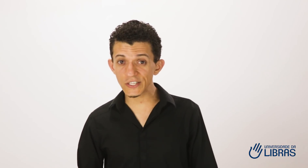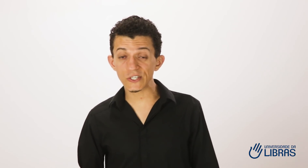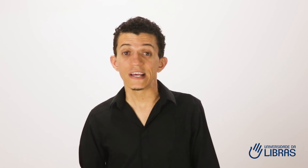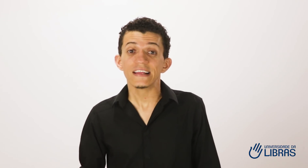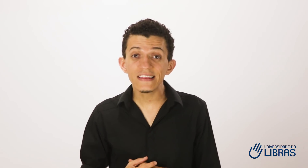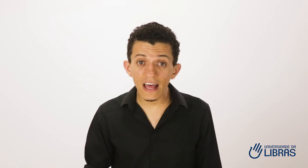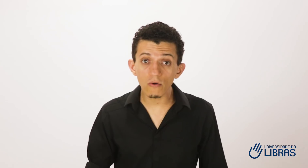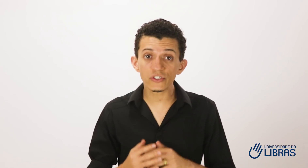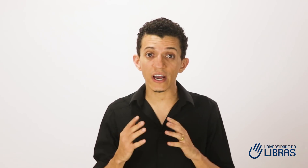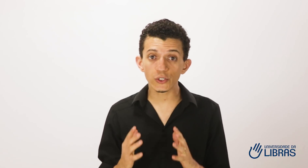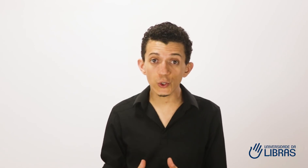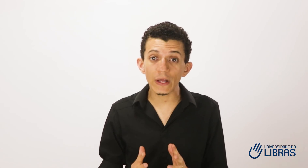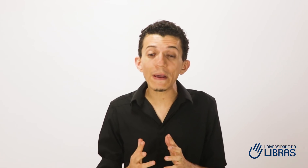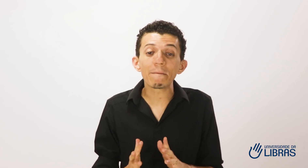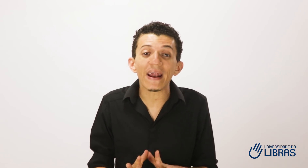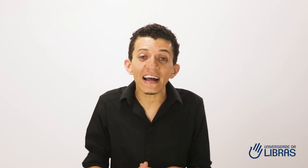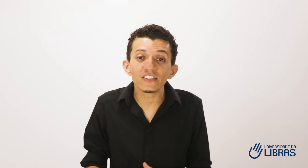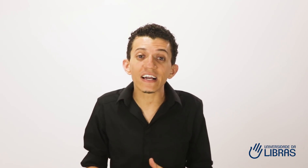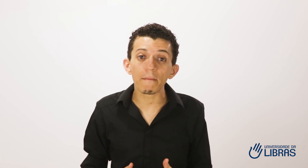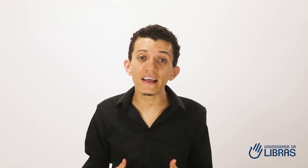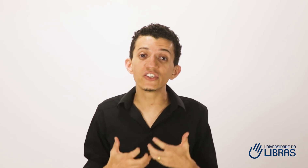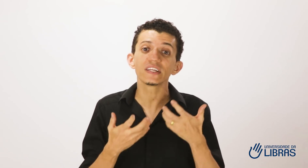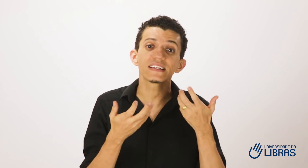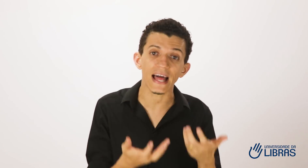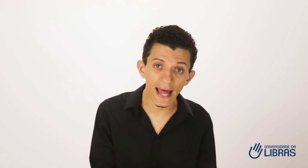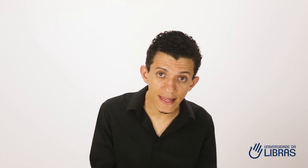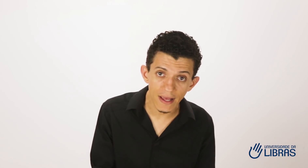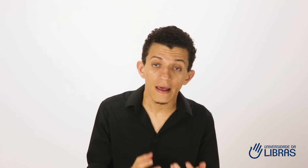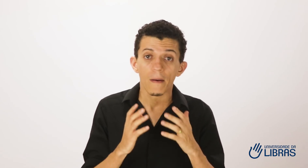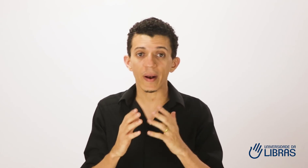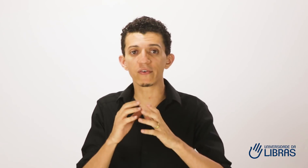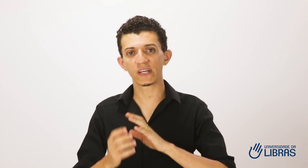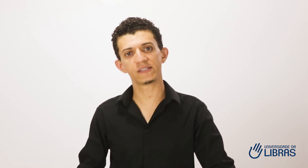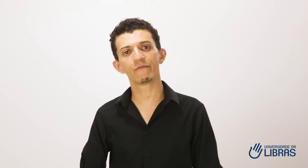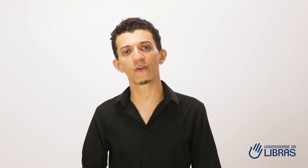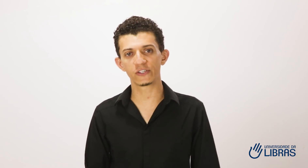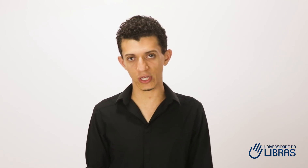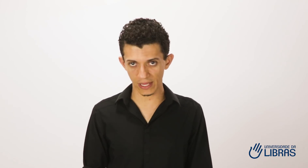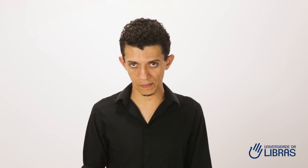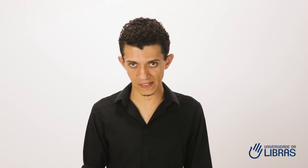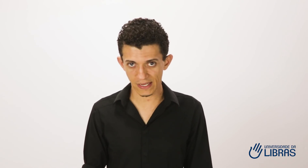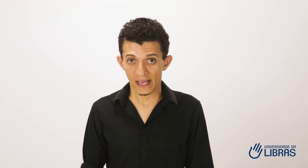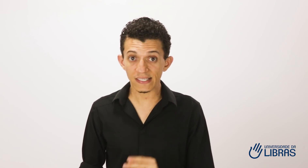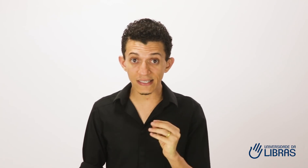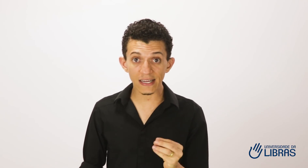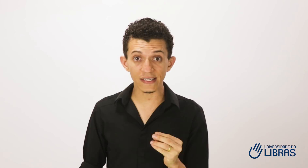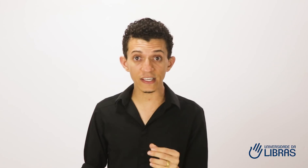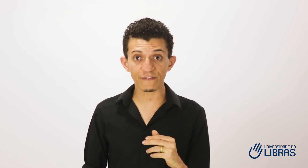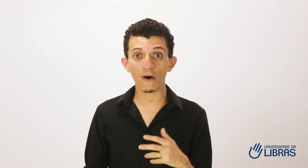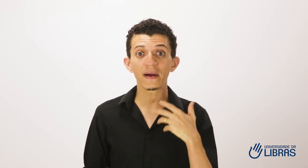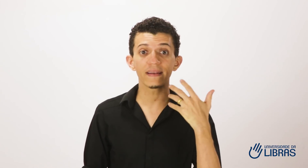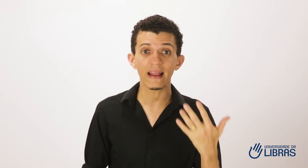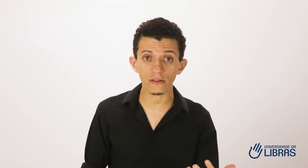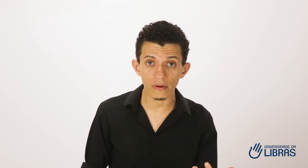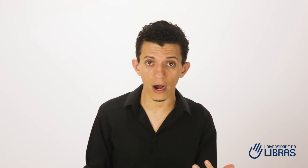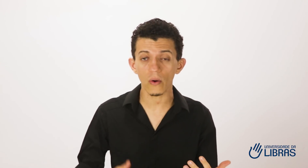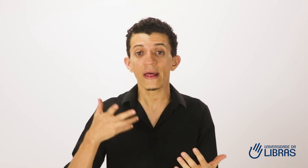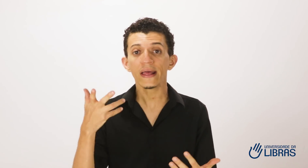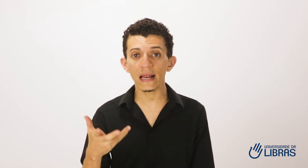exercícios não te ajudam em praticamente nada para você ser fluente em Libras e sinalizar de forma natural e